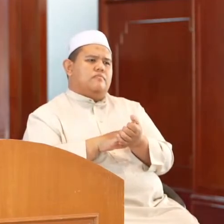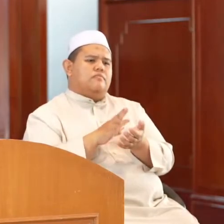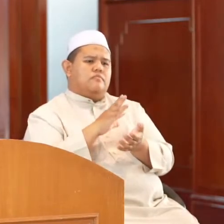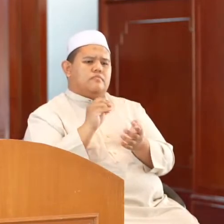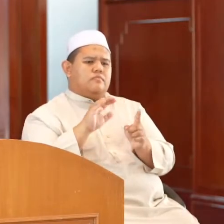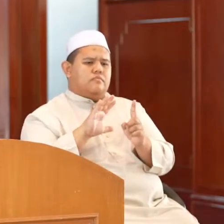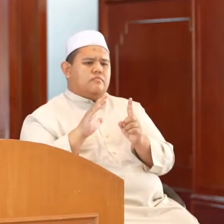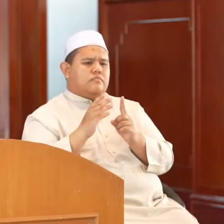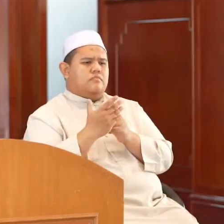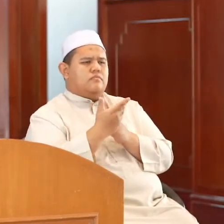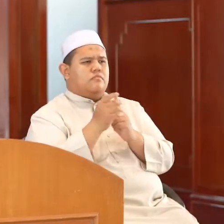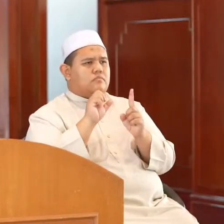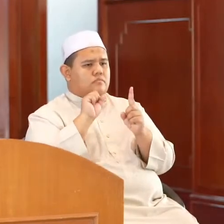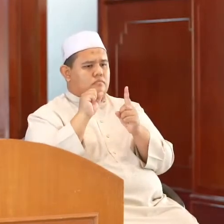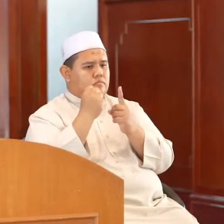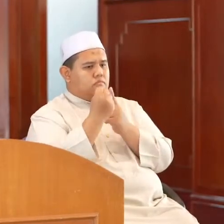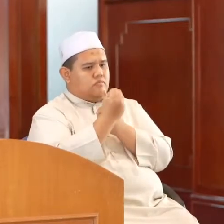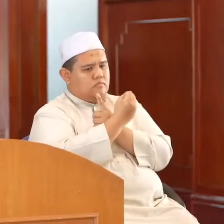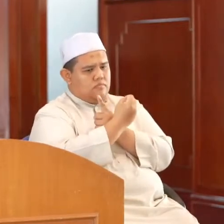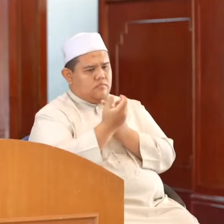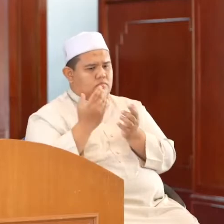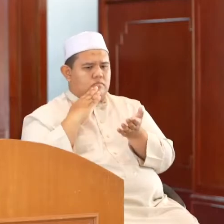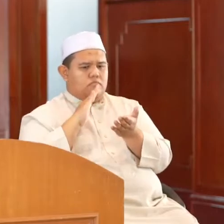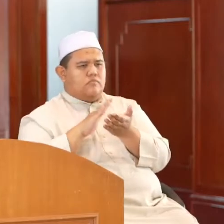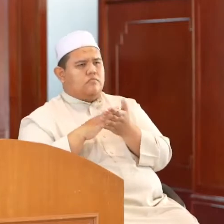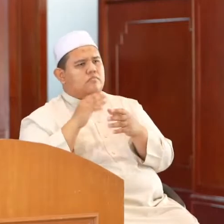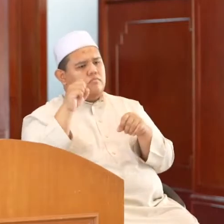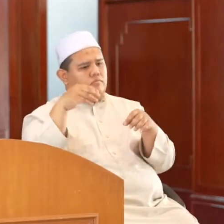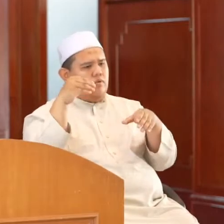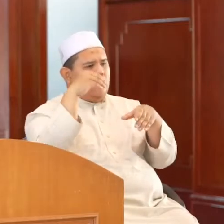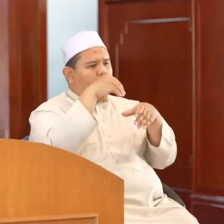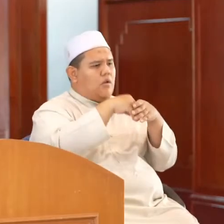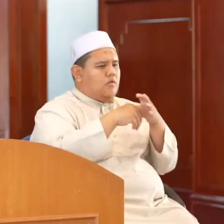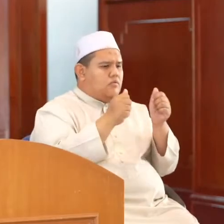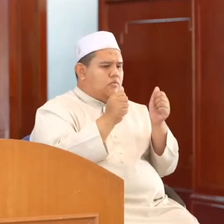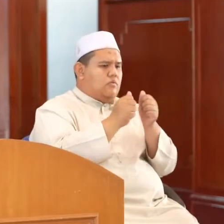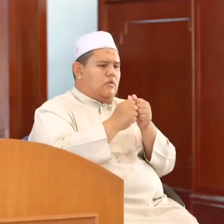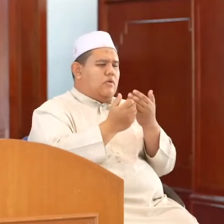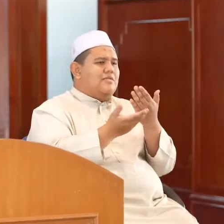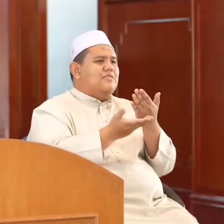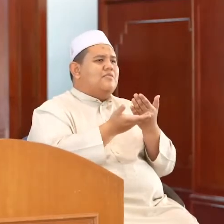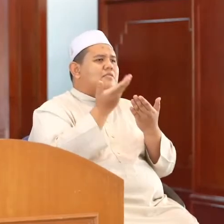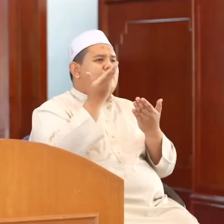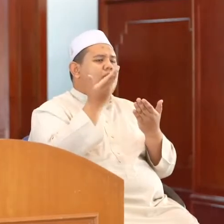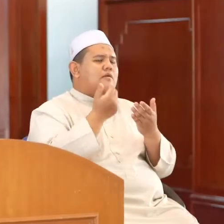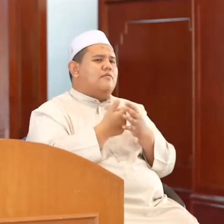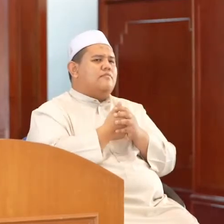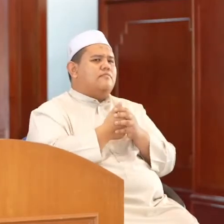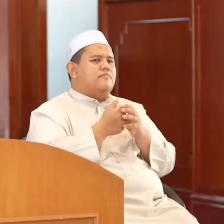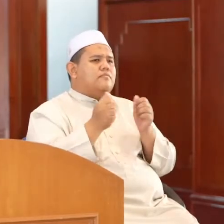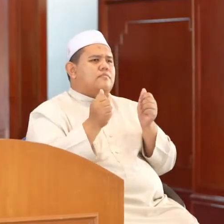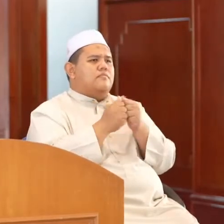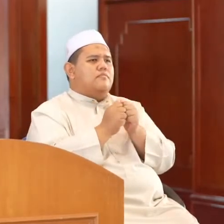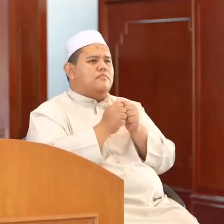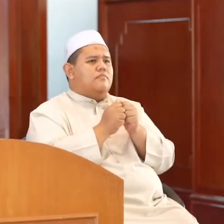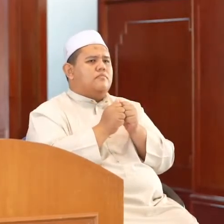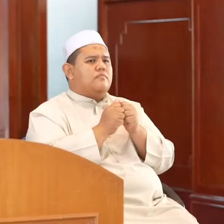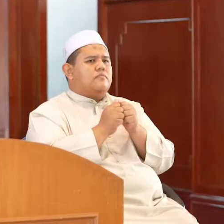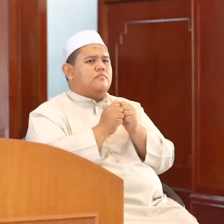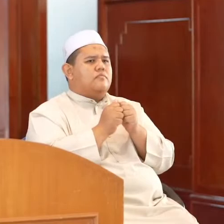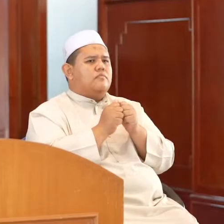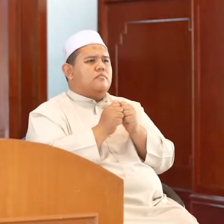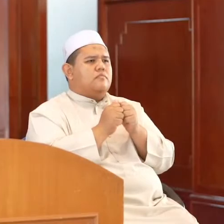Dan suasana yang tak baik ni boleh masuk dengan amat mudah melalui